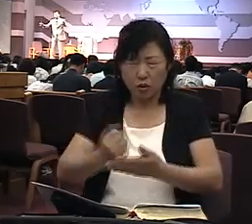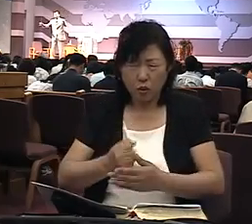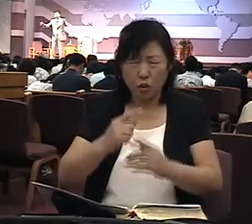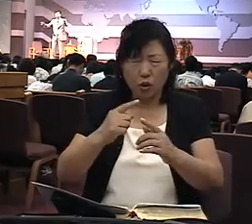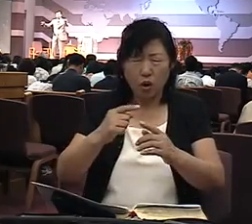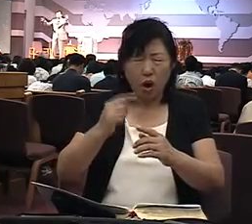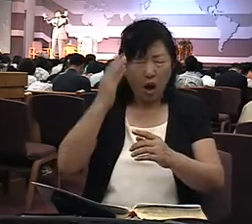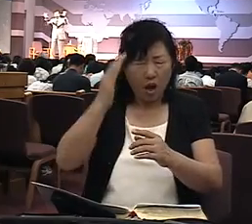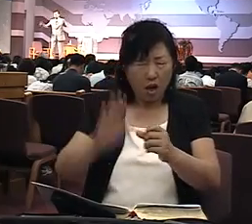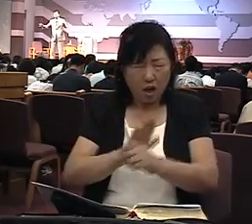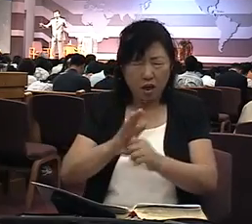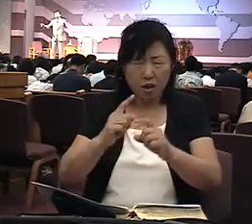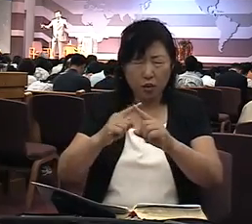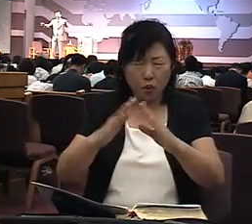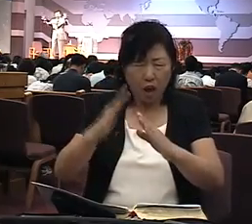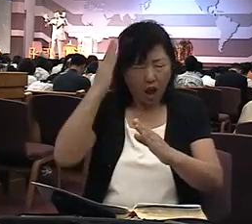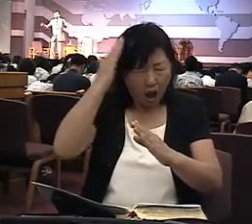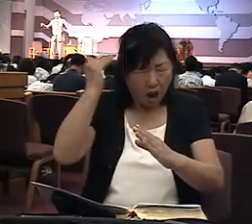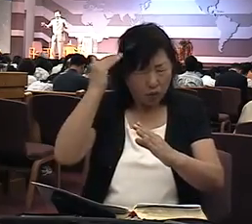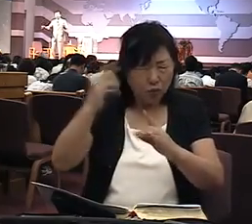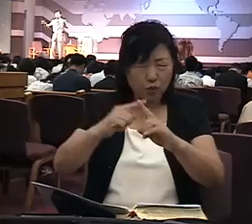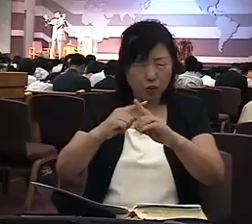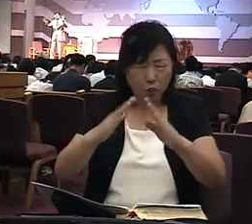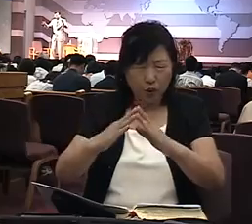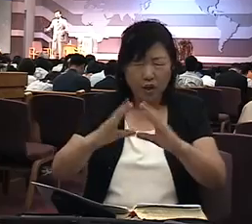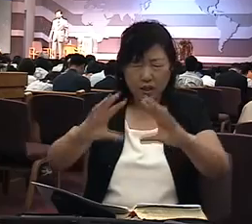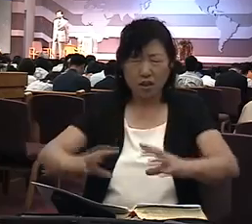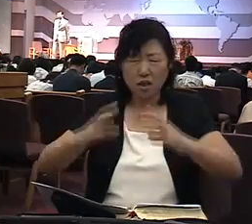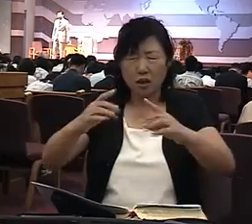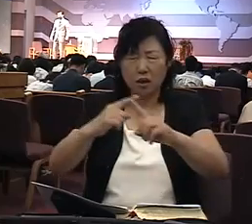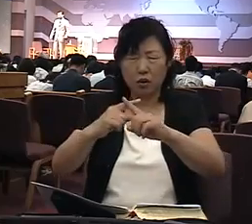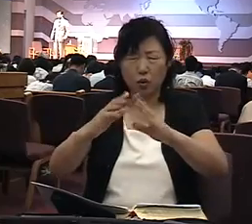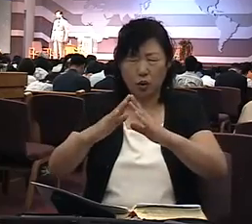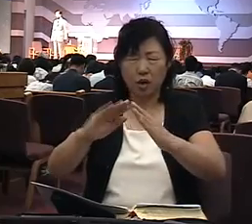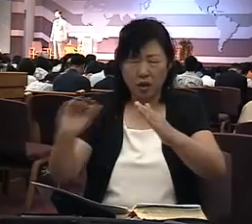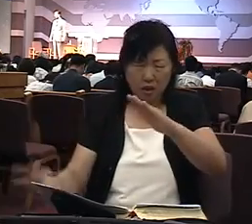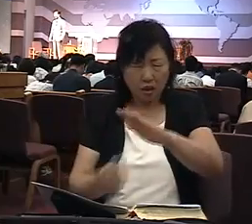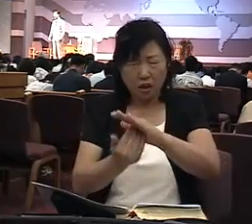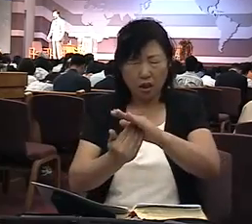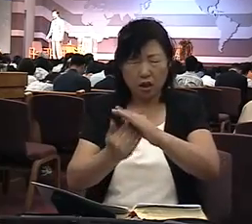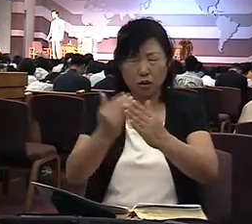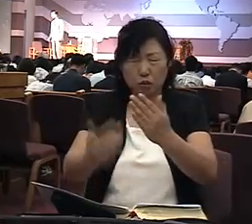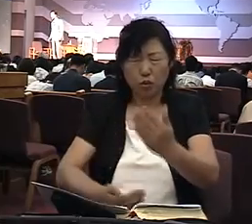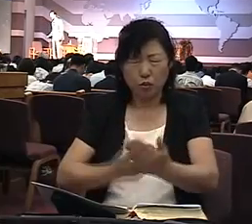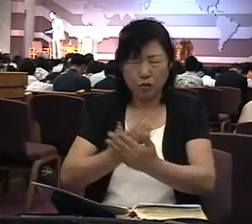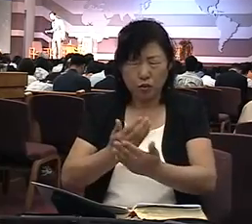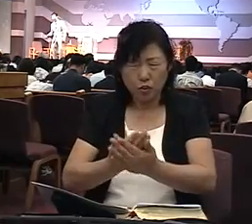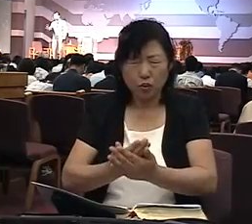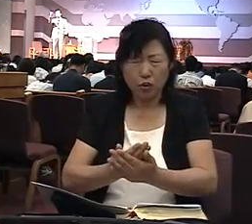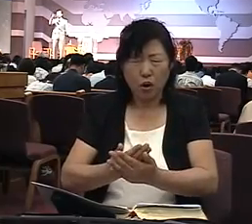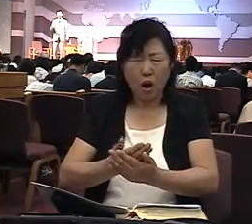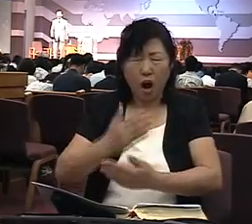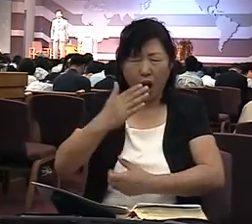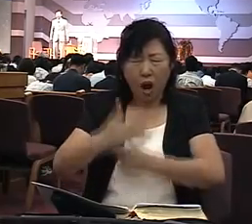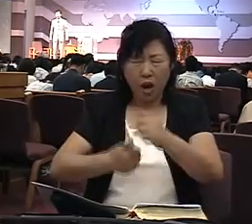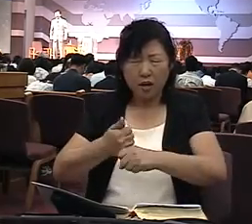한국교회, 세계교회에 일어나게 하여 주시옵소서. 우리 자녀들을 통해 하나님 나라의 브레이크루가 있게